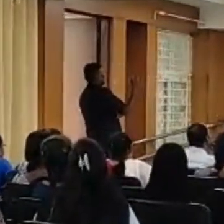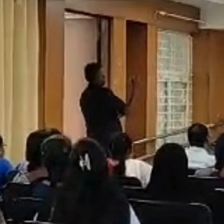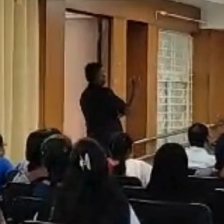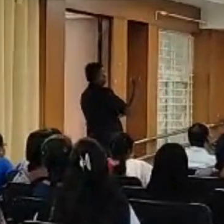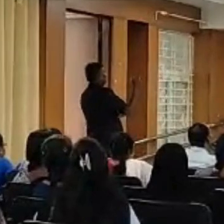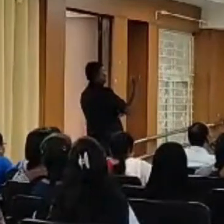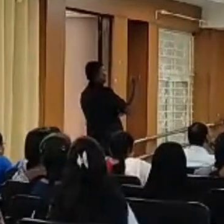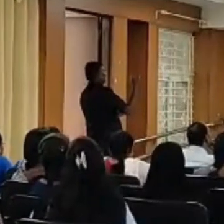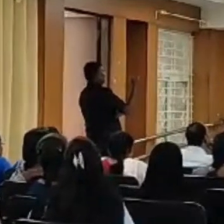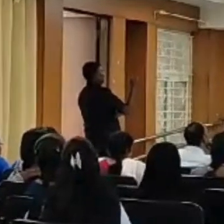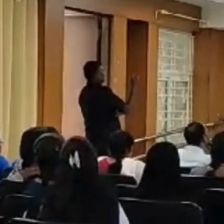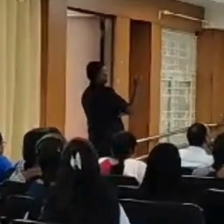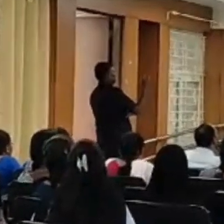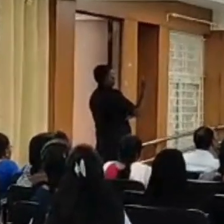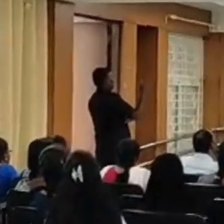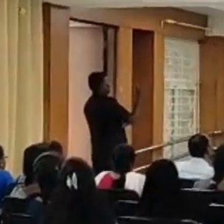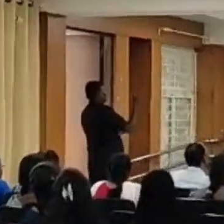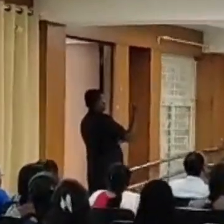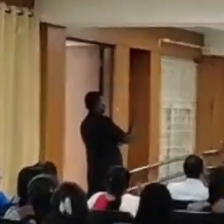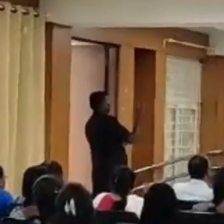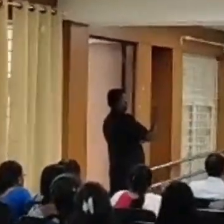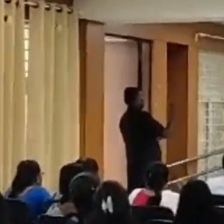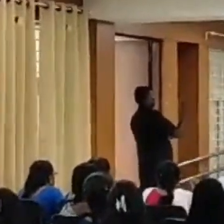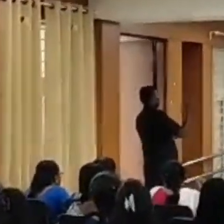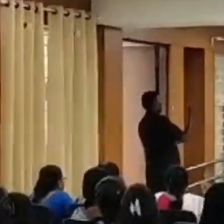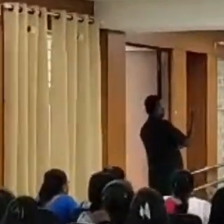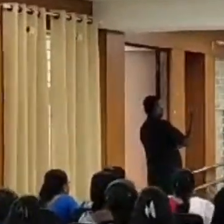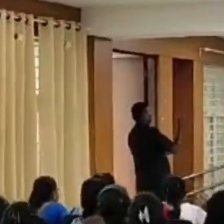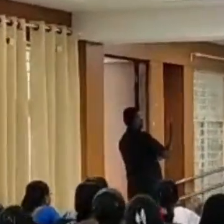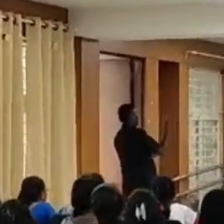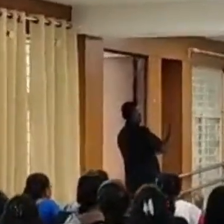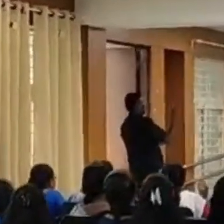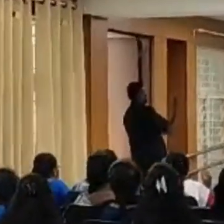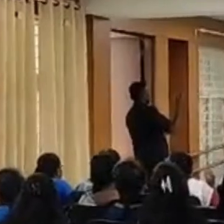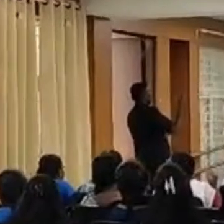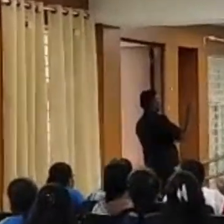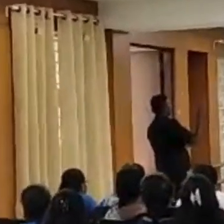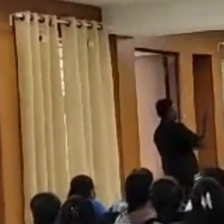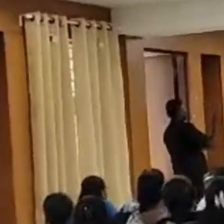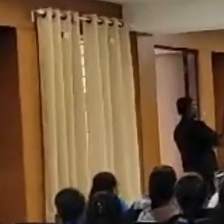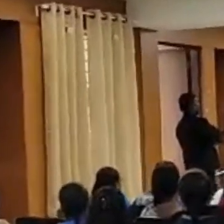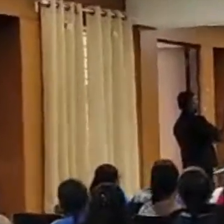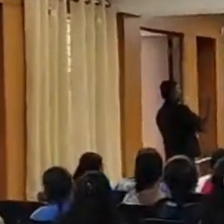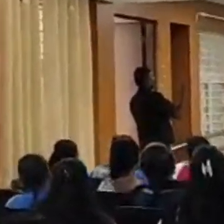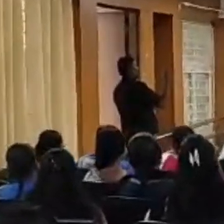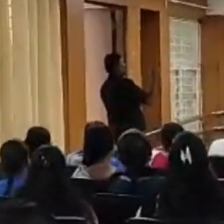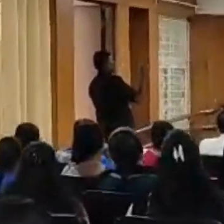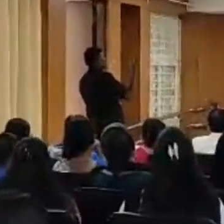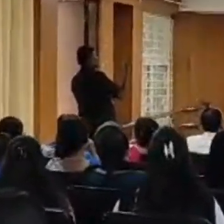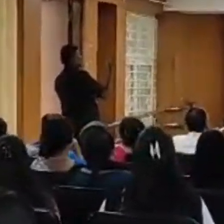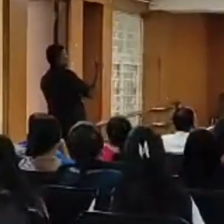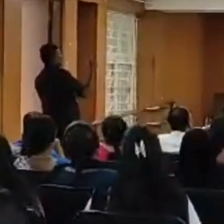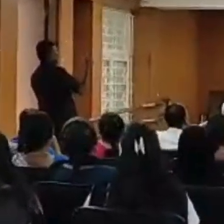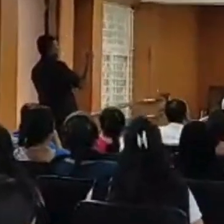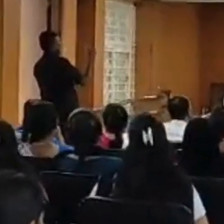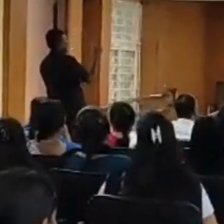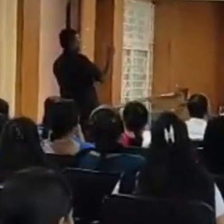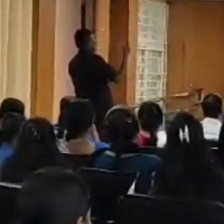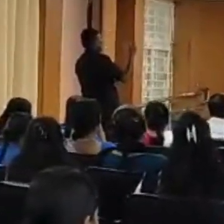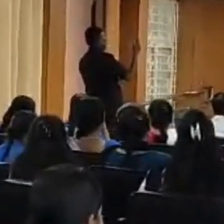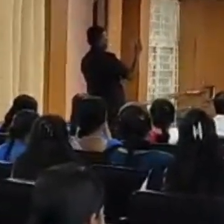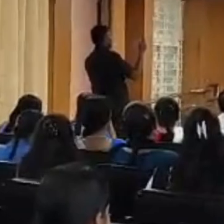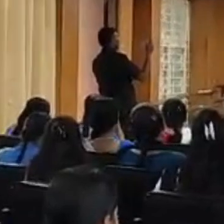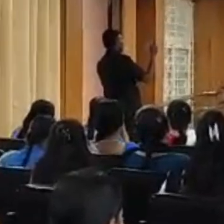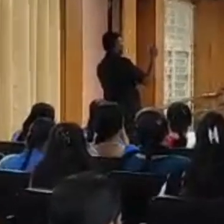ಅದನ್ನ ಮಾಂಸ ಹಂಗೆ ಬೆಳಿತಾ ಬಂತು, ಕಿವ ಬರೋದು ಎಲ್ಲ ಬರೋದಾಯ್ತು. ಆದ್ರೆ ಡಾಕ್ಟರ್ ಅದನ್ನ ನೋಡಿದ್ಮೇಲೆ ತೆಗೆದ್ಮೇಲೆ ಏನು ಟ್ರೀಟ್ಮೆಂಟ್